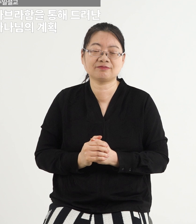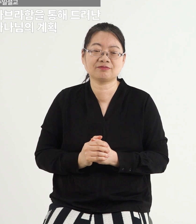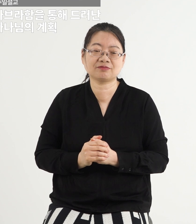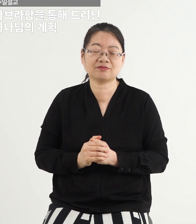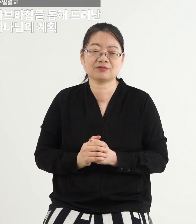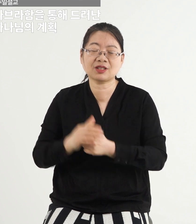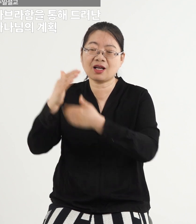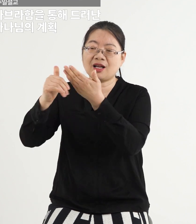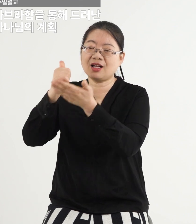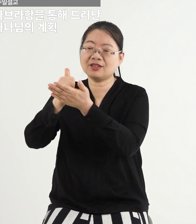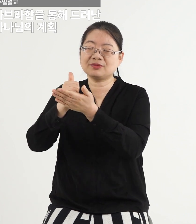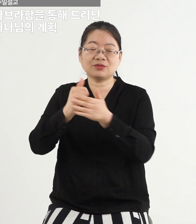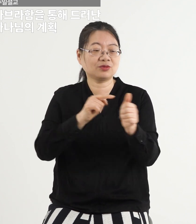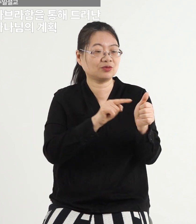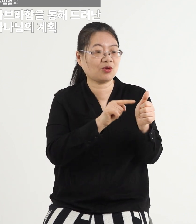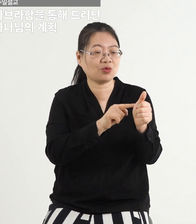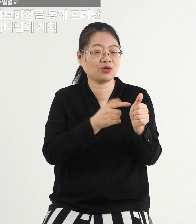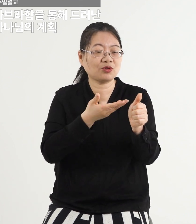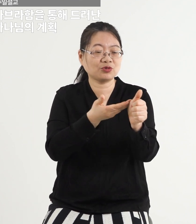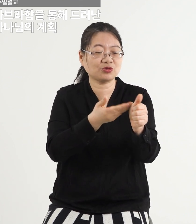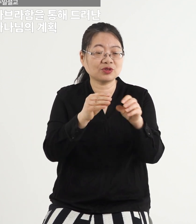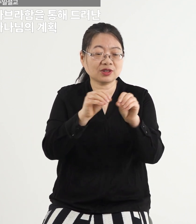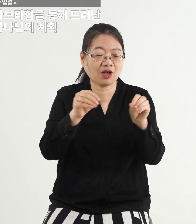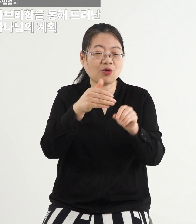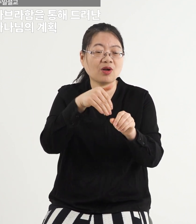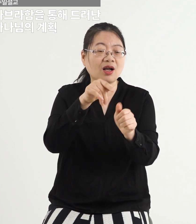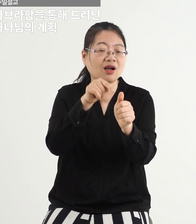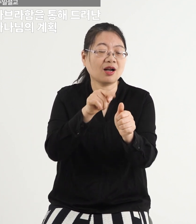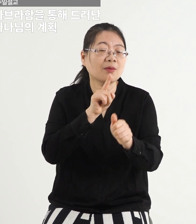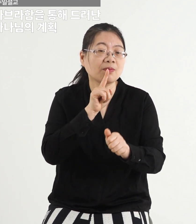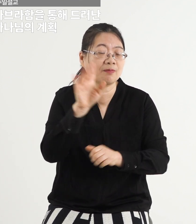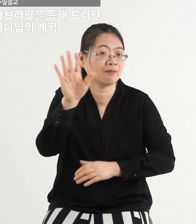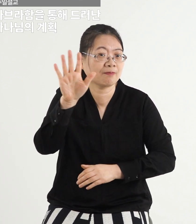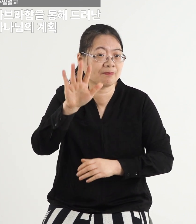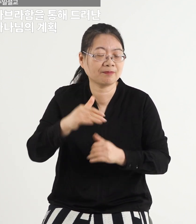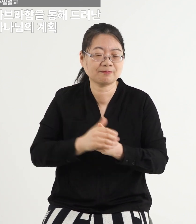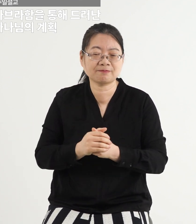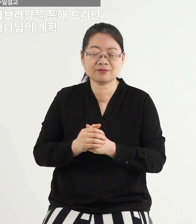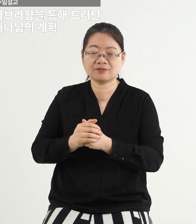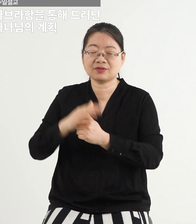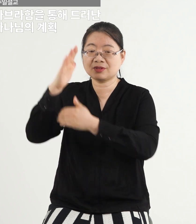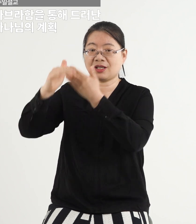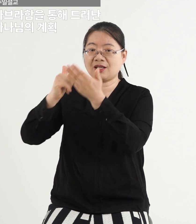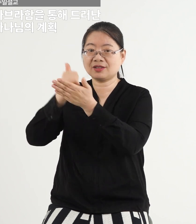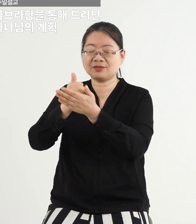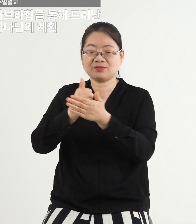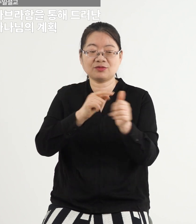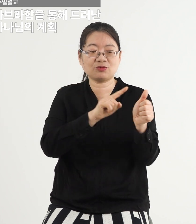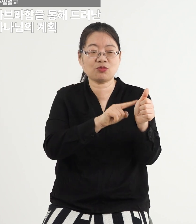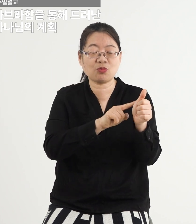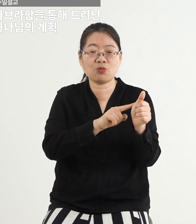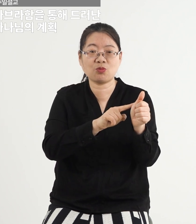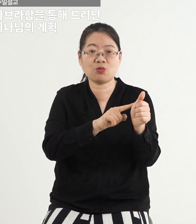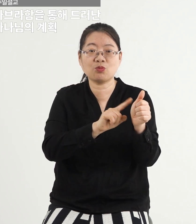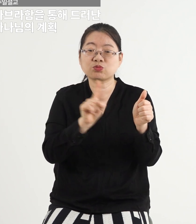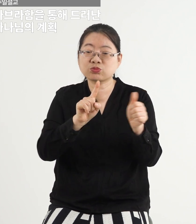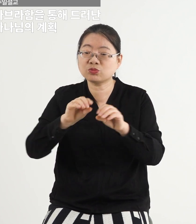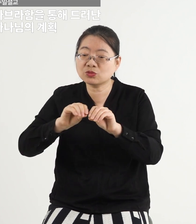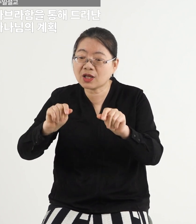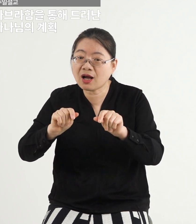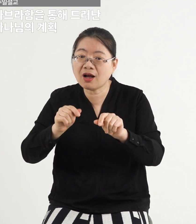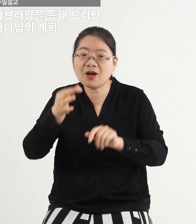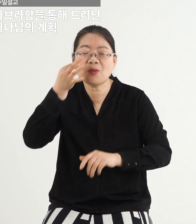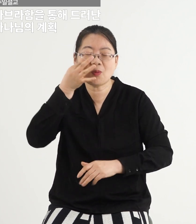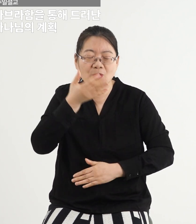내가 네게 주는 땅으로 가라고 얘기하지 않았어요. 내가 네게 무슨 땅이요?